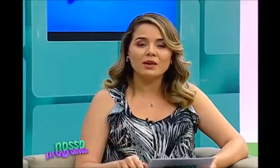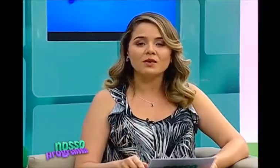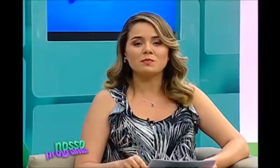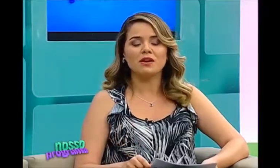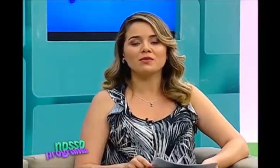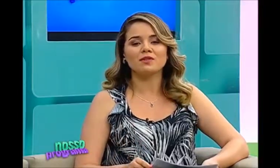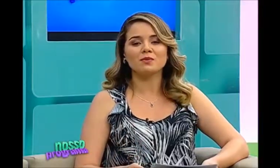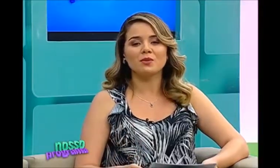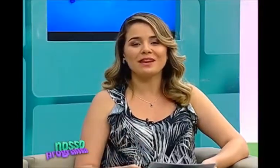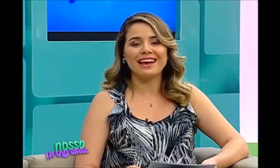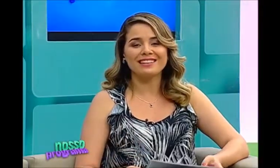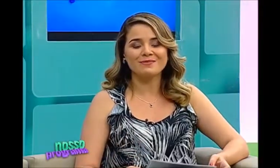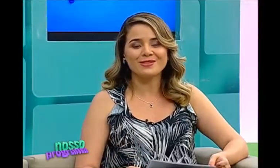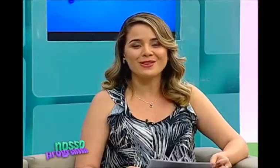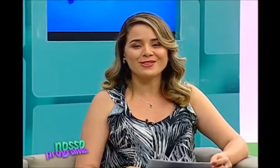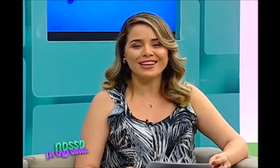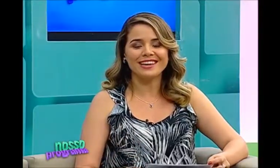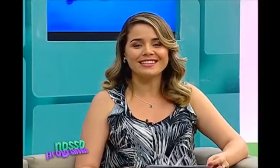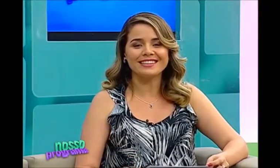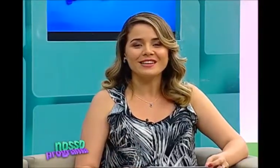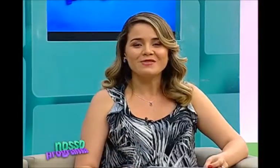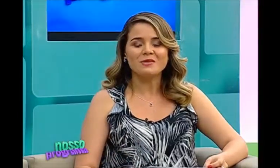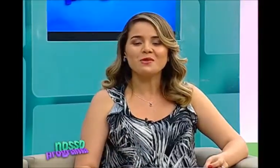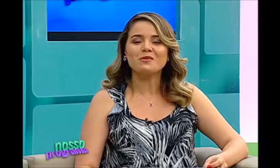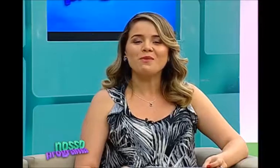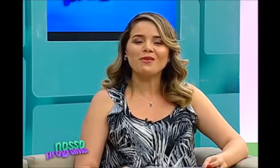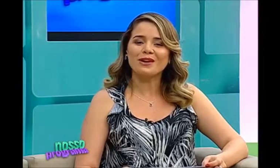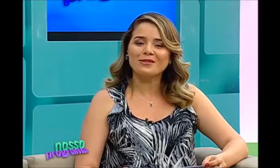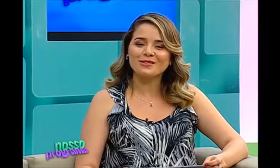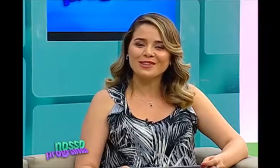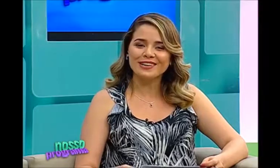Eu espero você. Muito obrigada por sua audiência. Foi muito bom ficar contigo essa